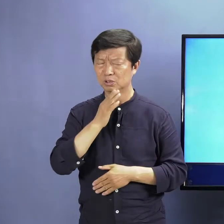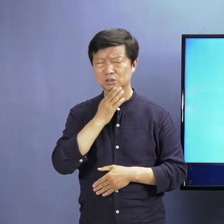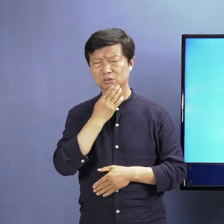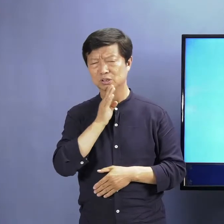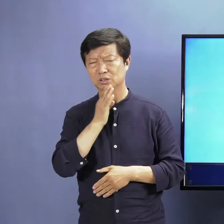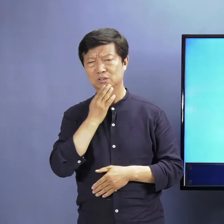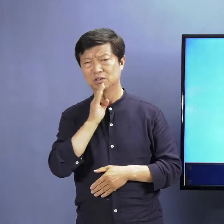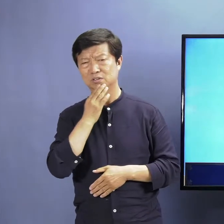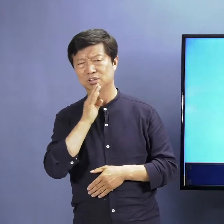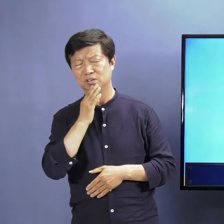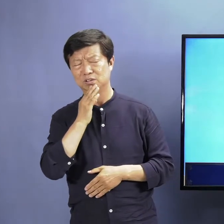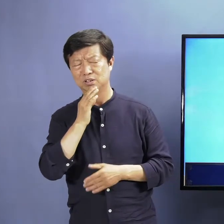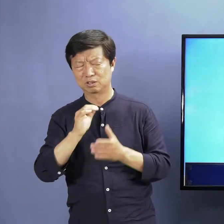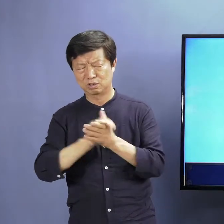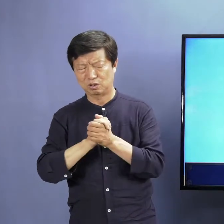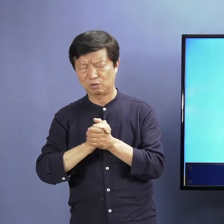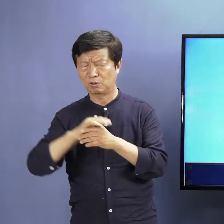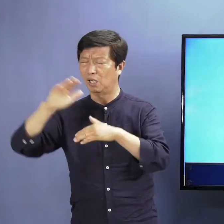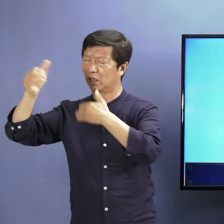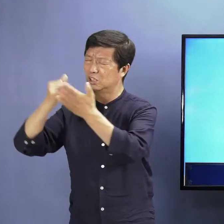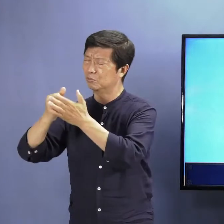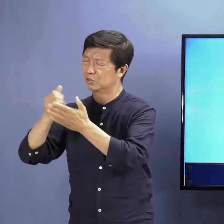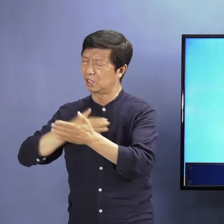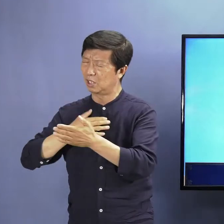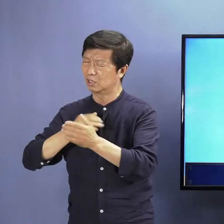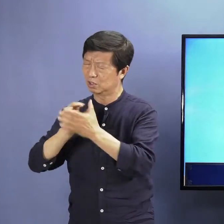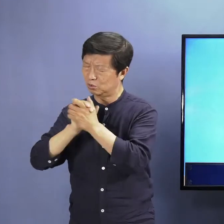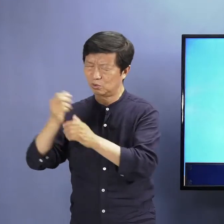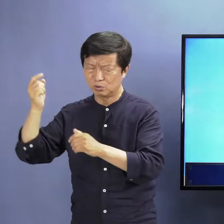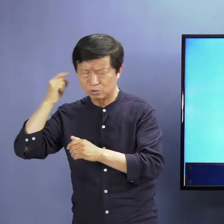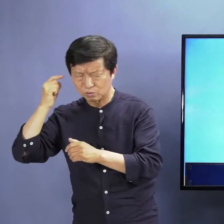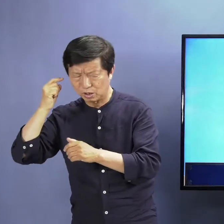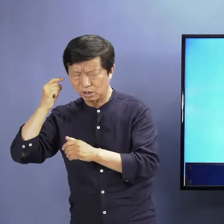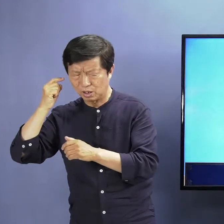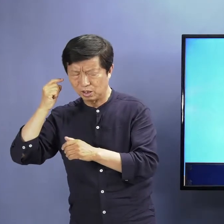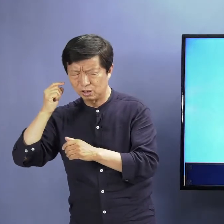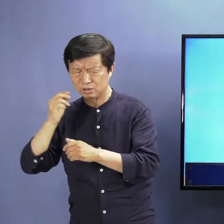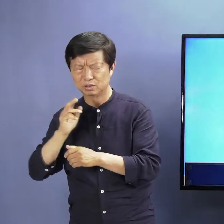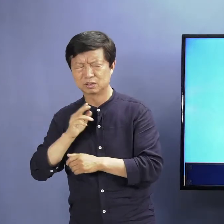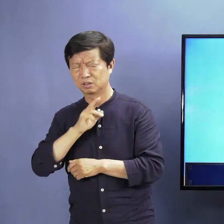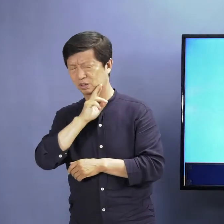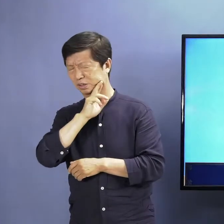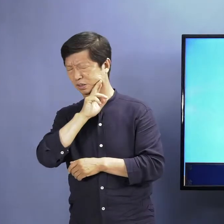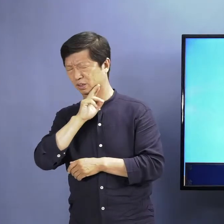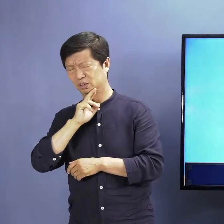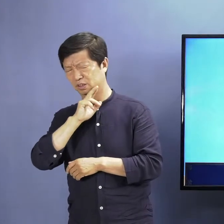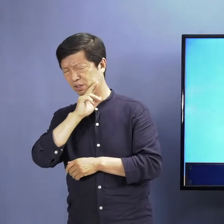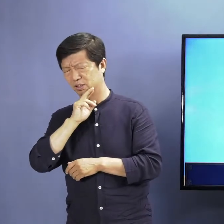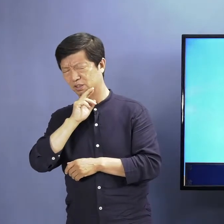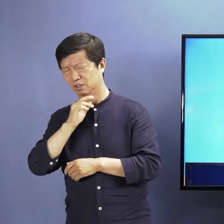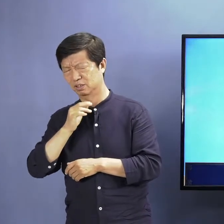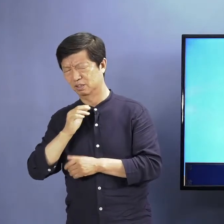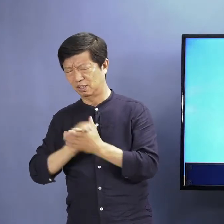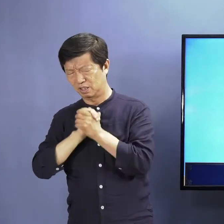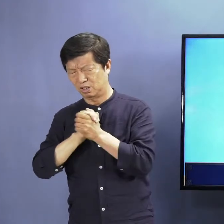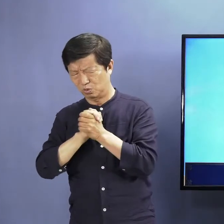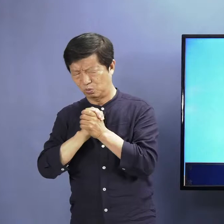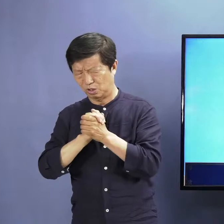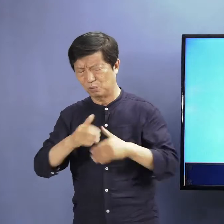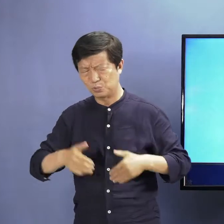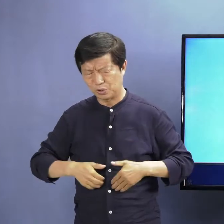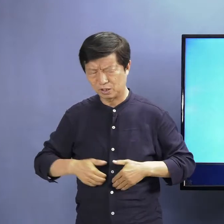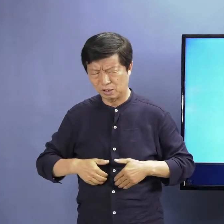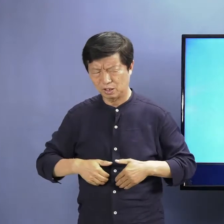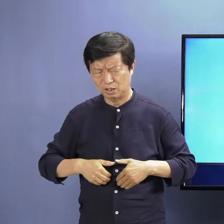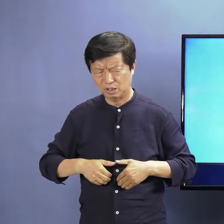뭐 기도한다고 들으실까? 아니, 기도 자체가 소용이 있을까? 이게 과연 뭐